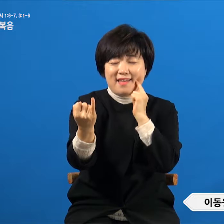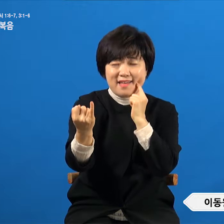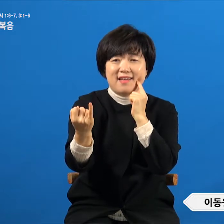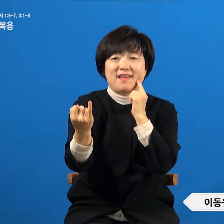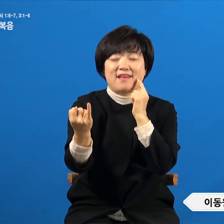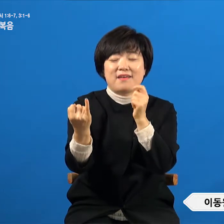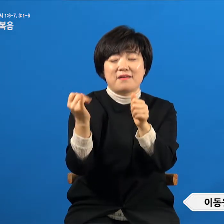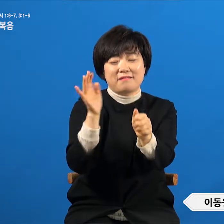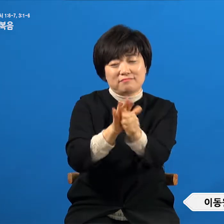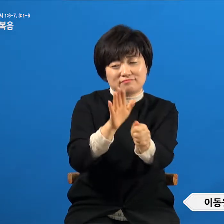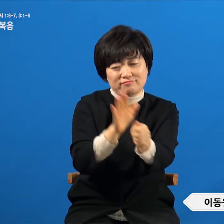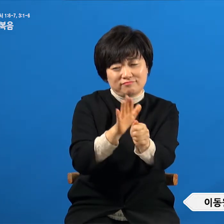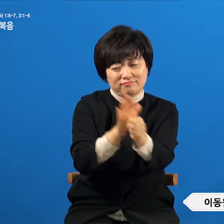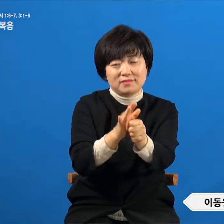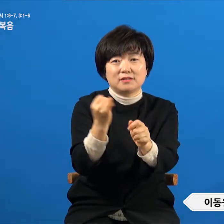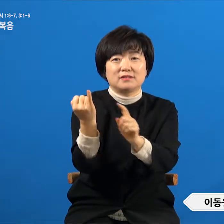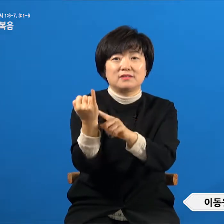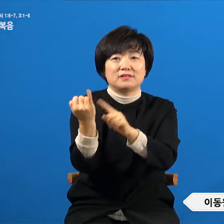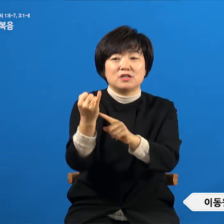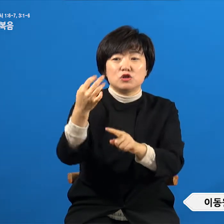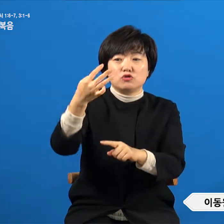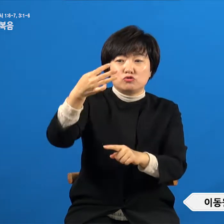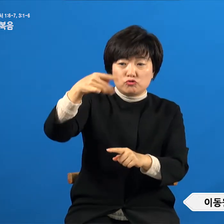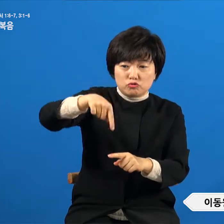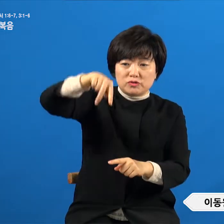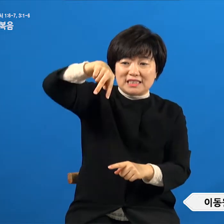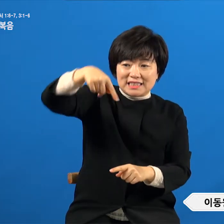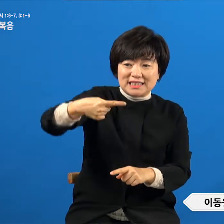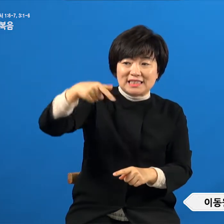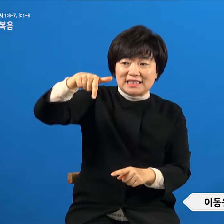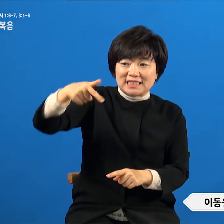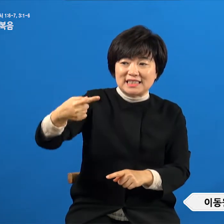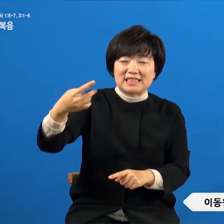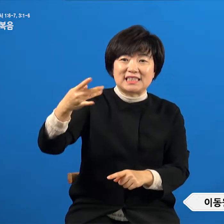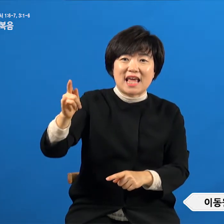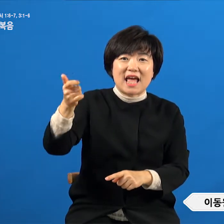아름다운 내조자였던 루스 그레함이 먼저